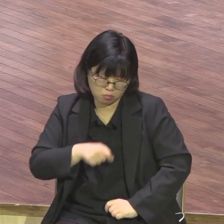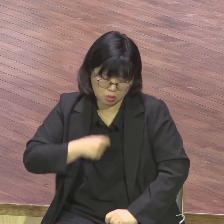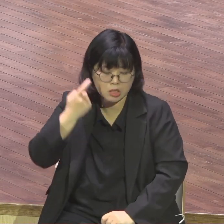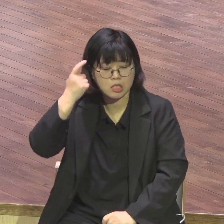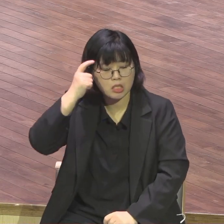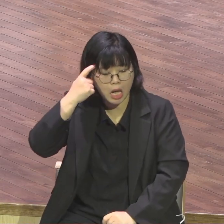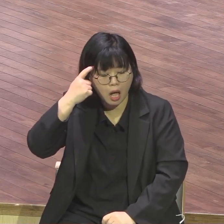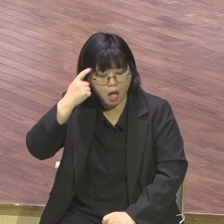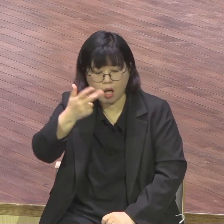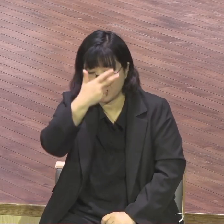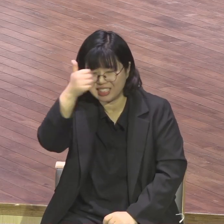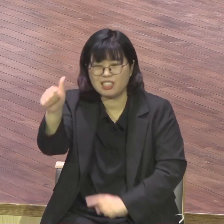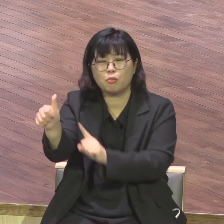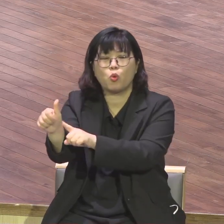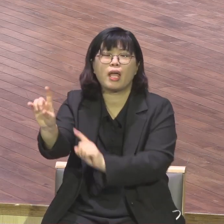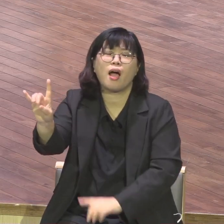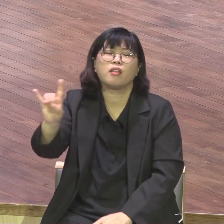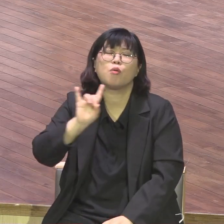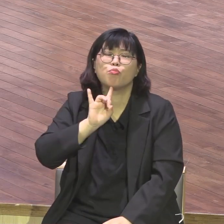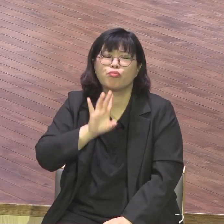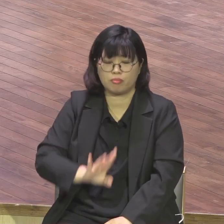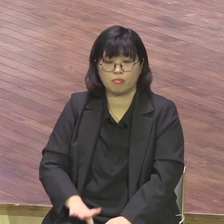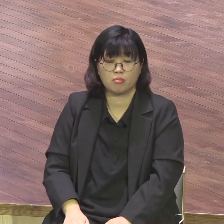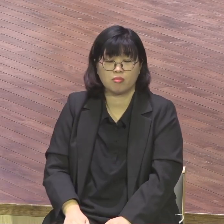생각할 자가 이밖에 내게 없음이라.